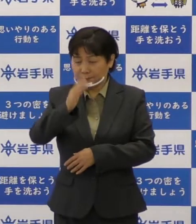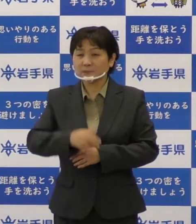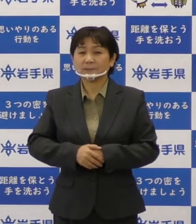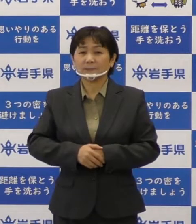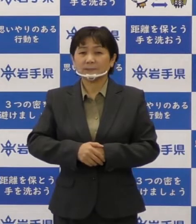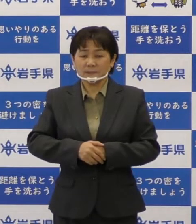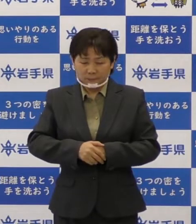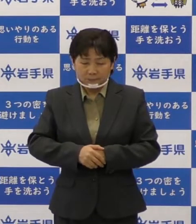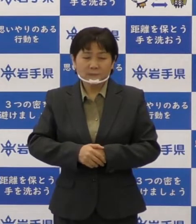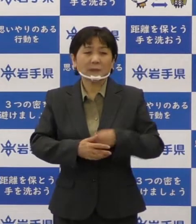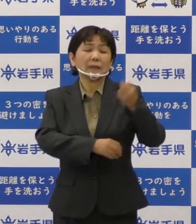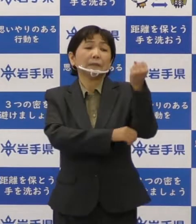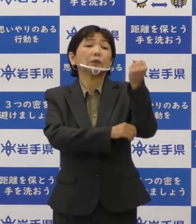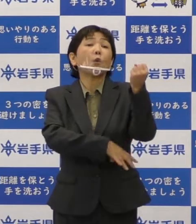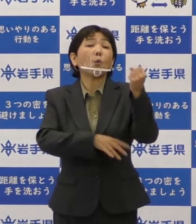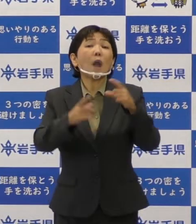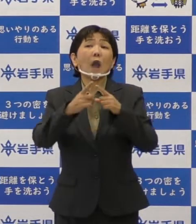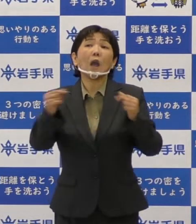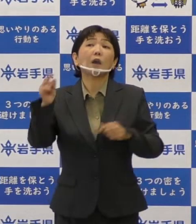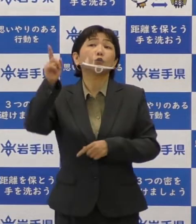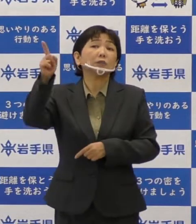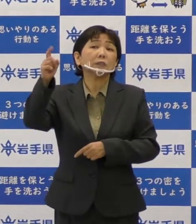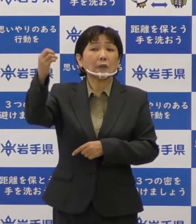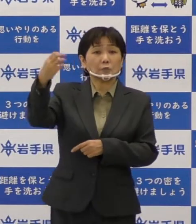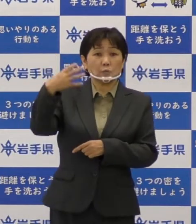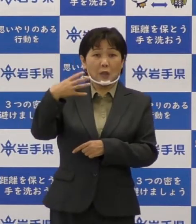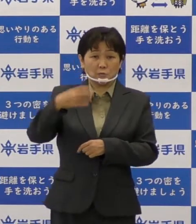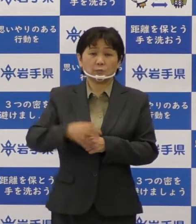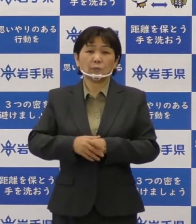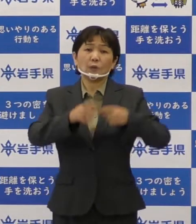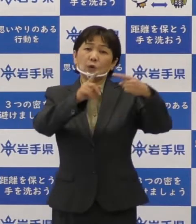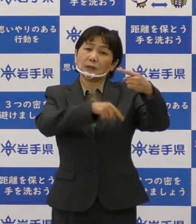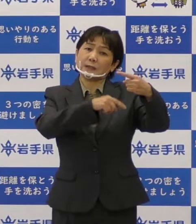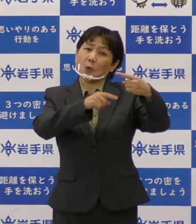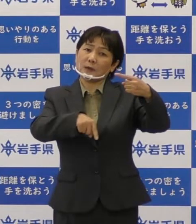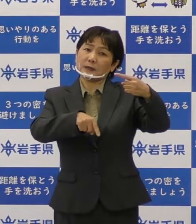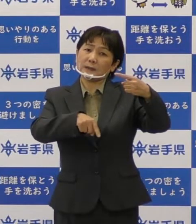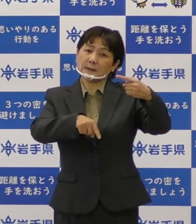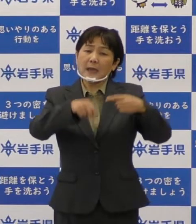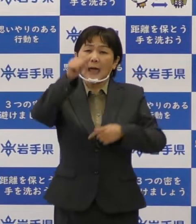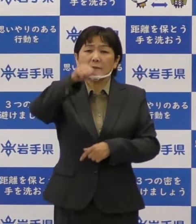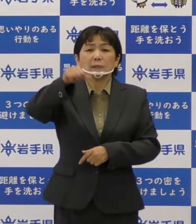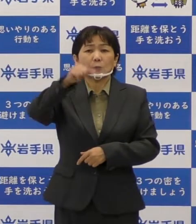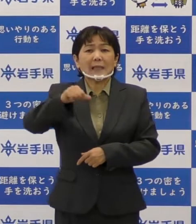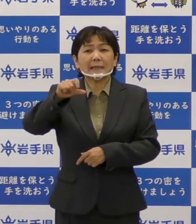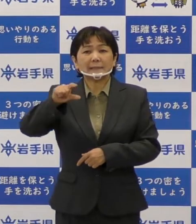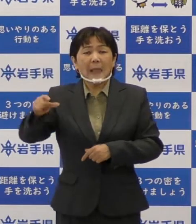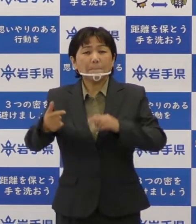国が示している1人当たり5000円は